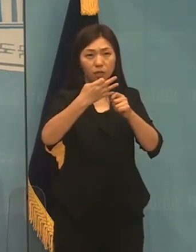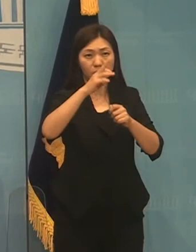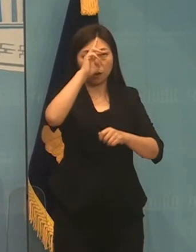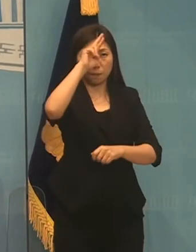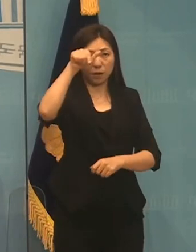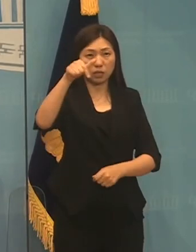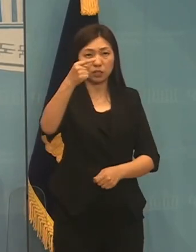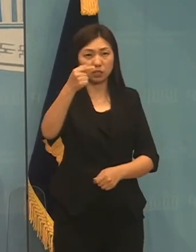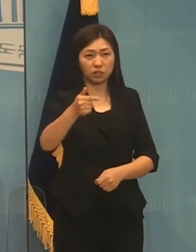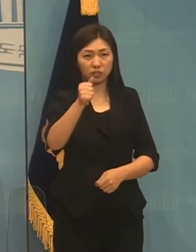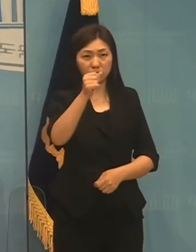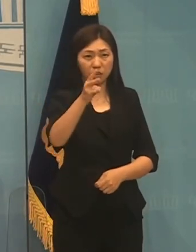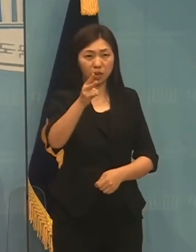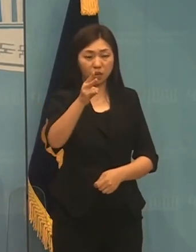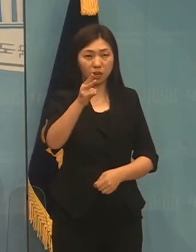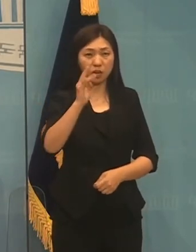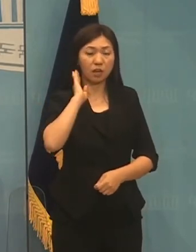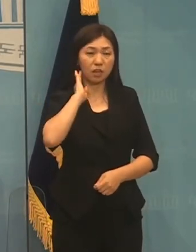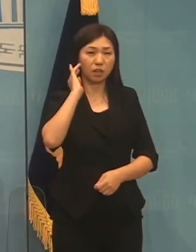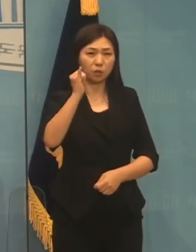박근혜 대통령 탄핵 공작